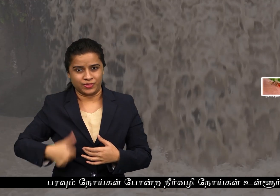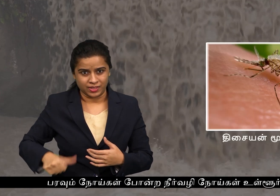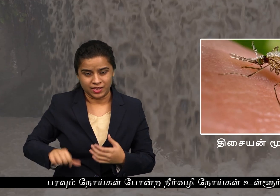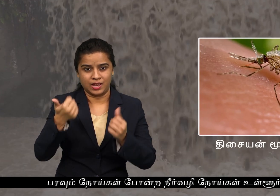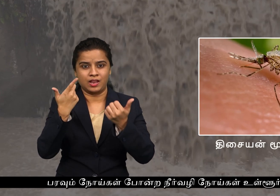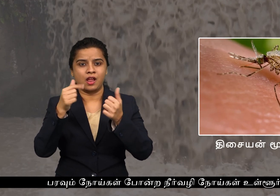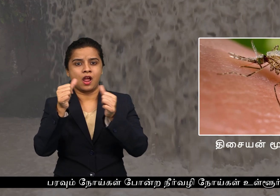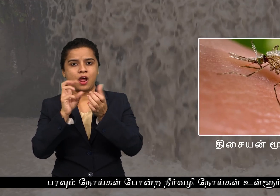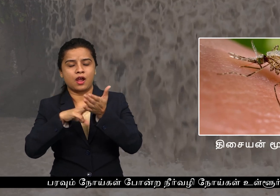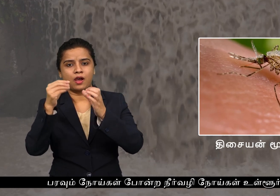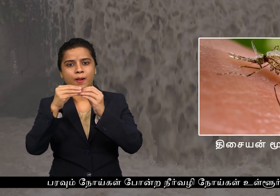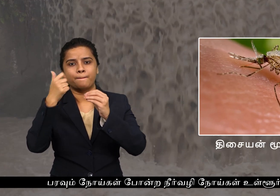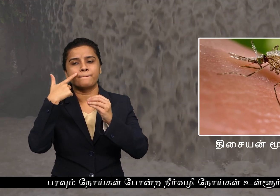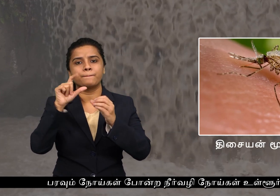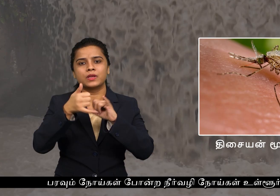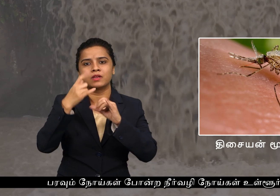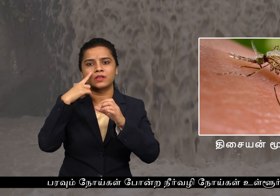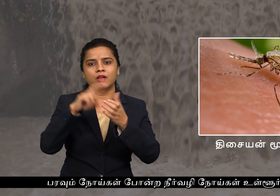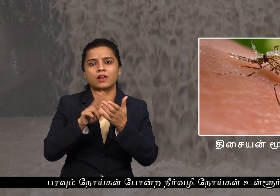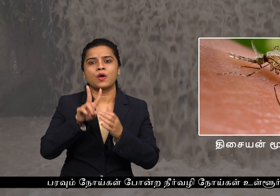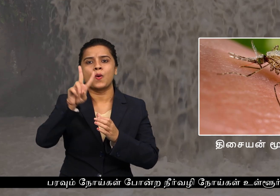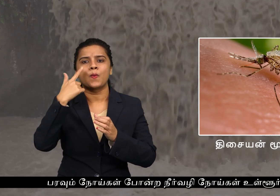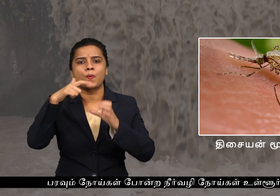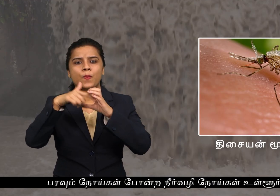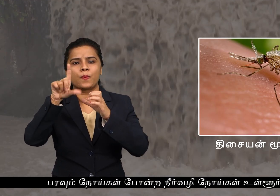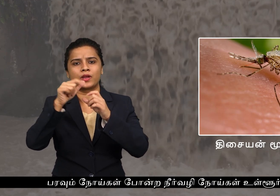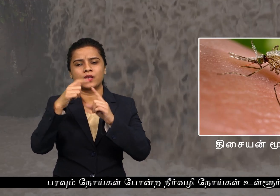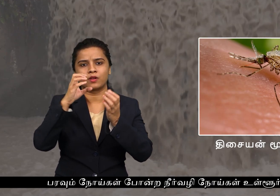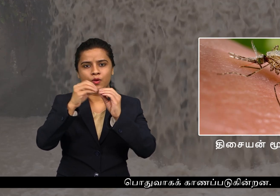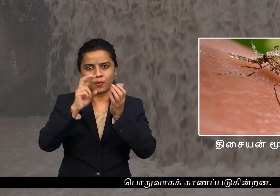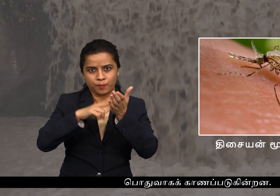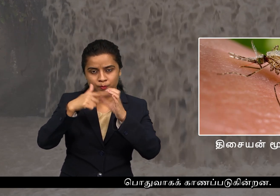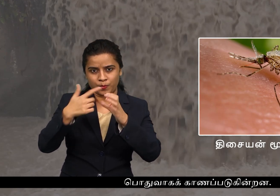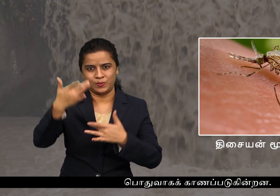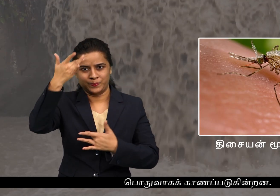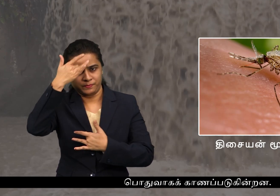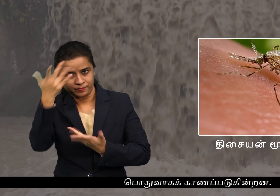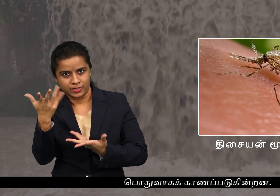பரவும் நோய்கள் போன்ற நீர்வாழி நோய்கள் உள்ளூர் மக்களிடையே பொதுவாக காணப்படுகின்றன.